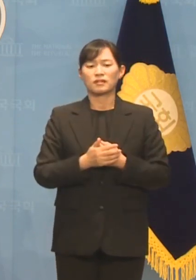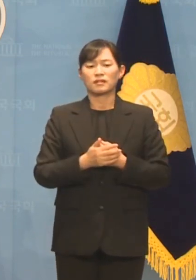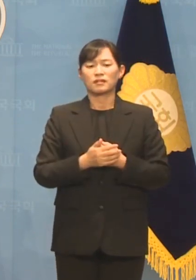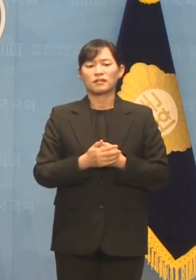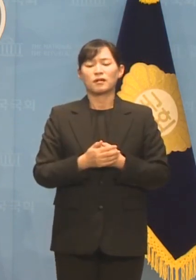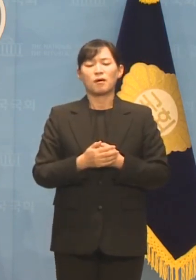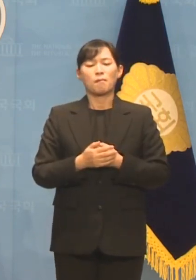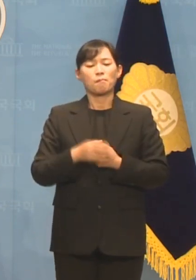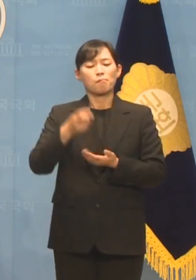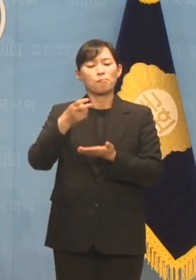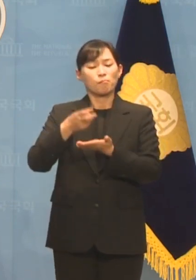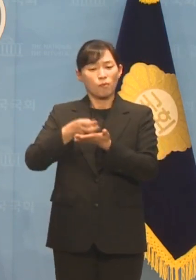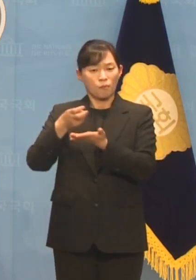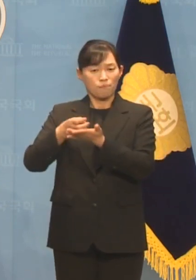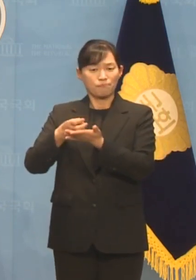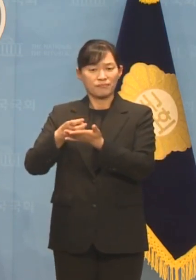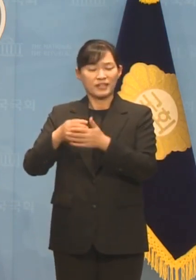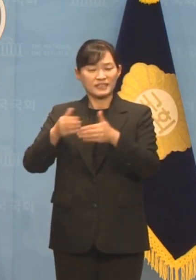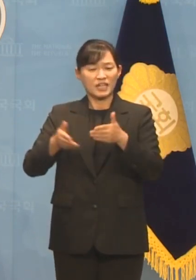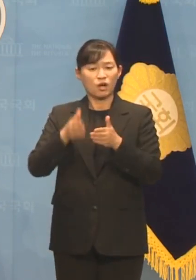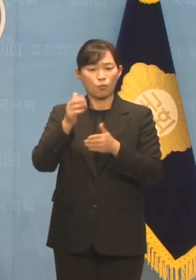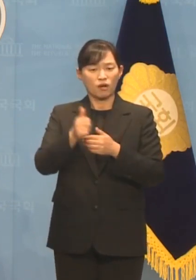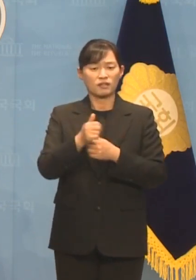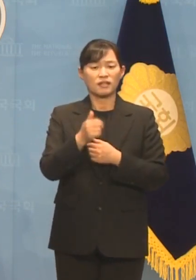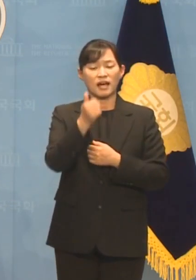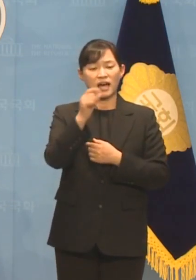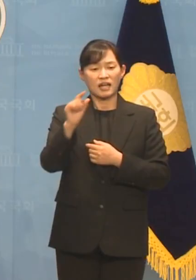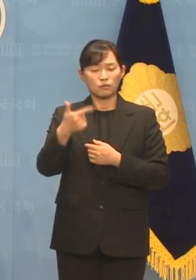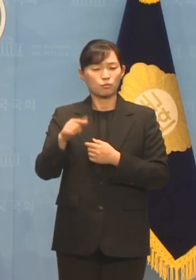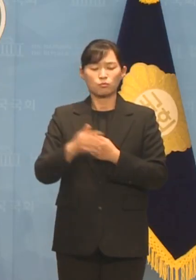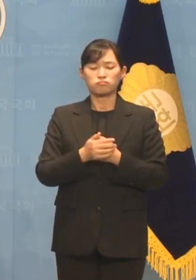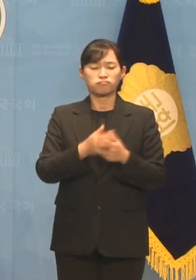휘두르던 법무부 장관 한동훈도 사형제를 실시하지